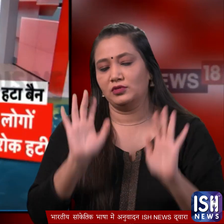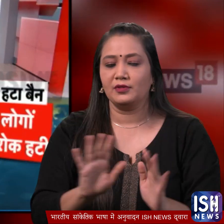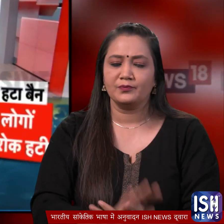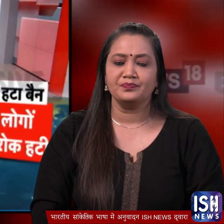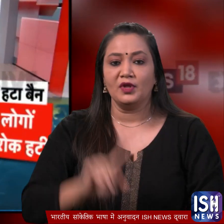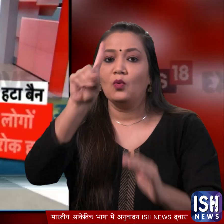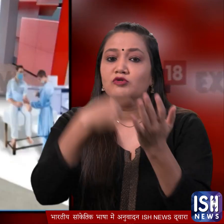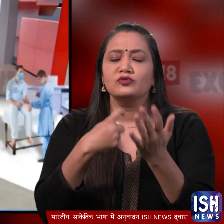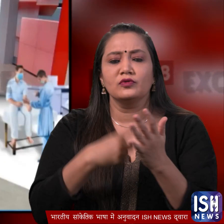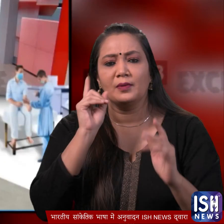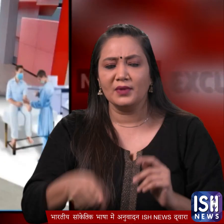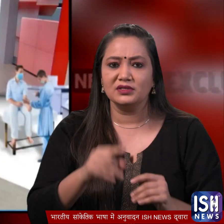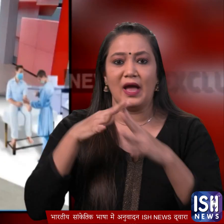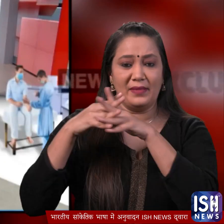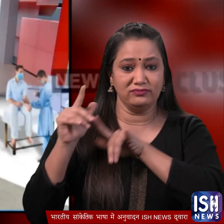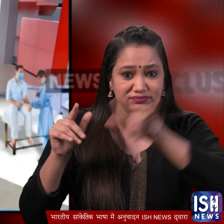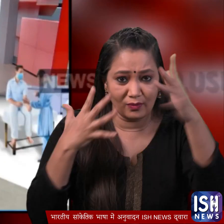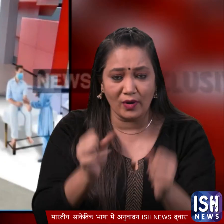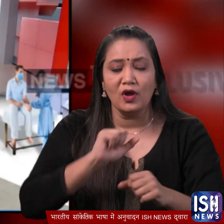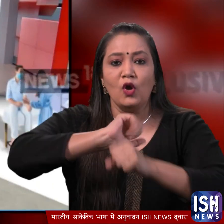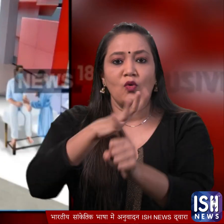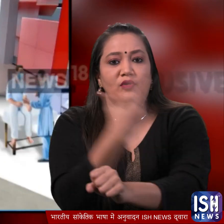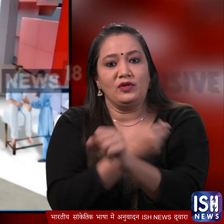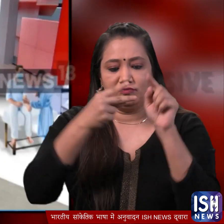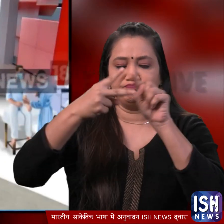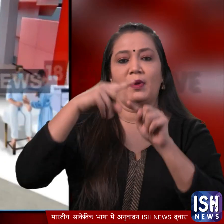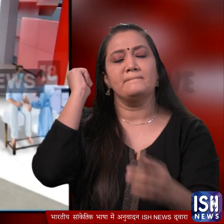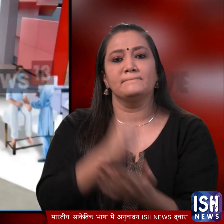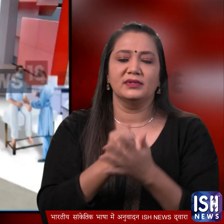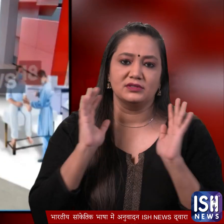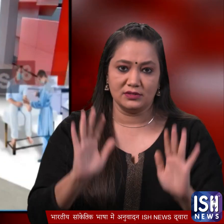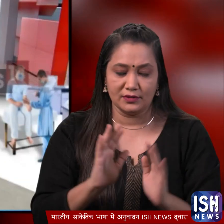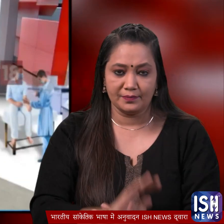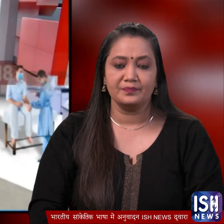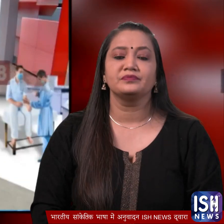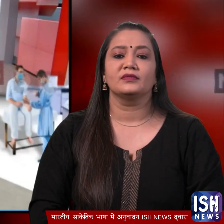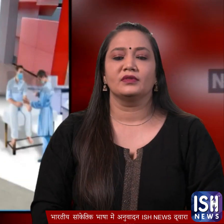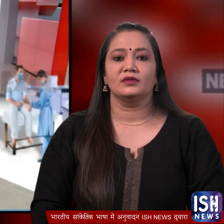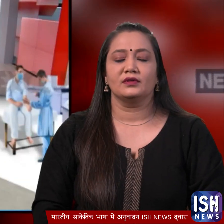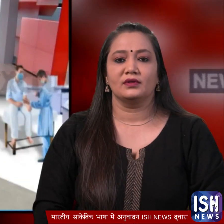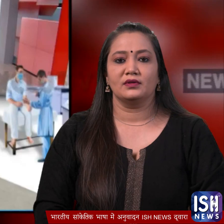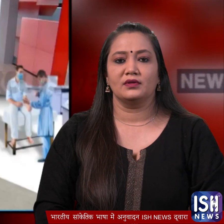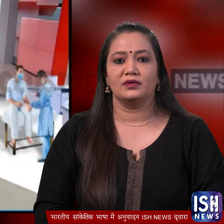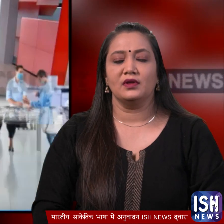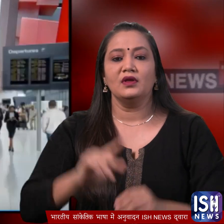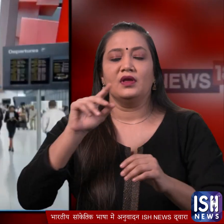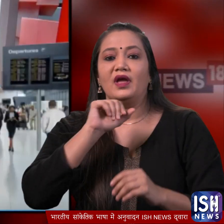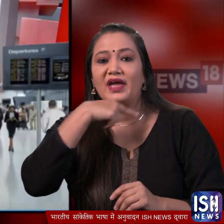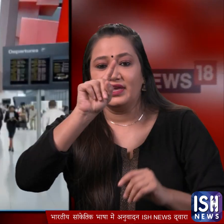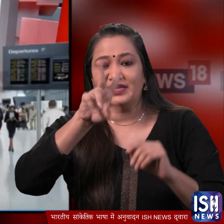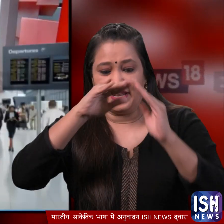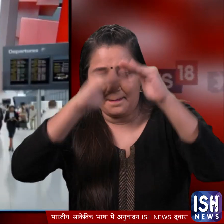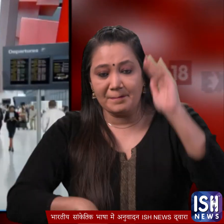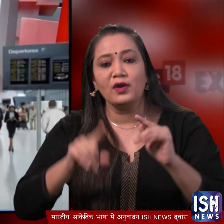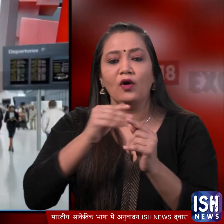के साथ, जिनमें एक शर्त यह भी है कि अमेरिका जाने के लिए कोरोना के टीके की दोनों डोज लगी होना जरूरी है। हालांकि 18 साल से